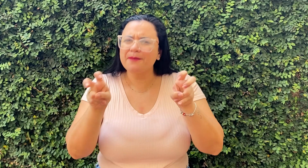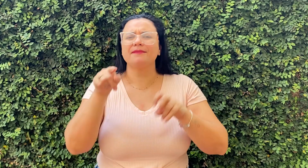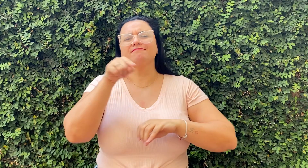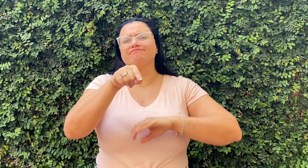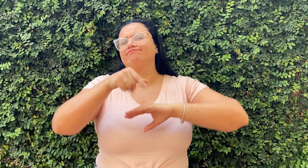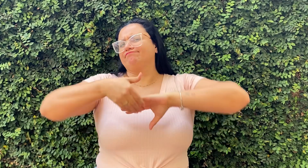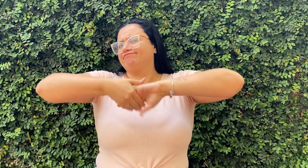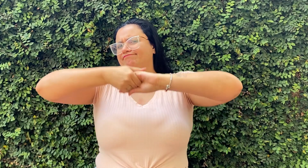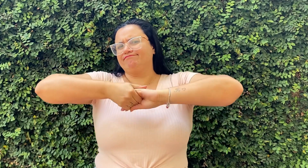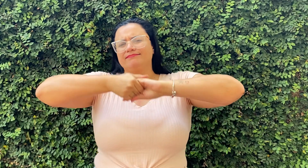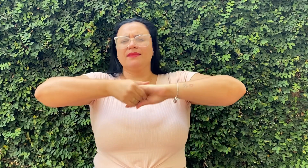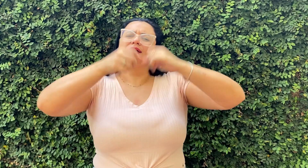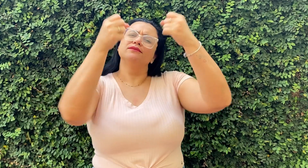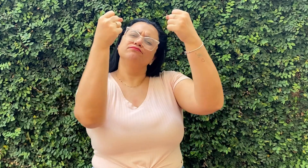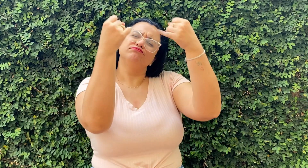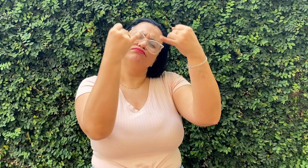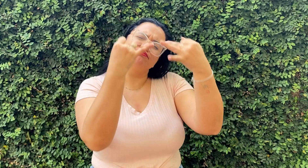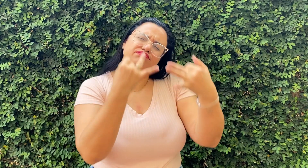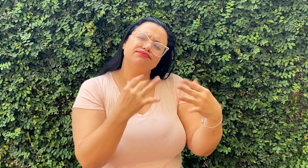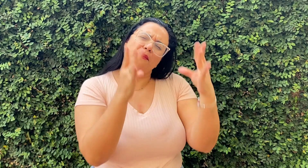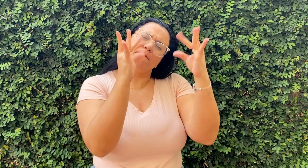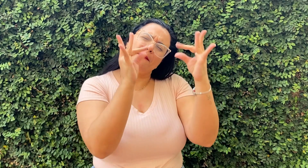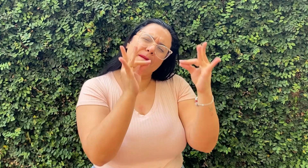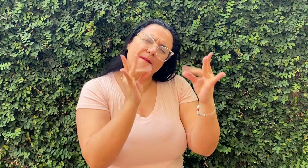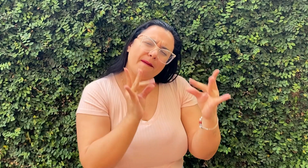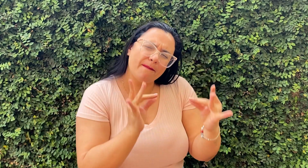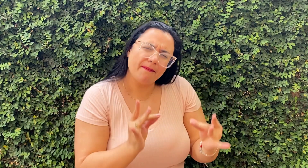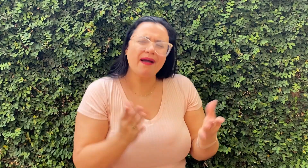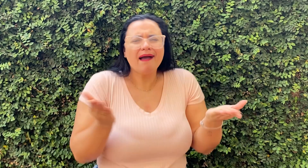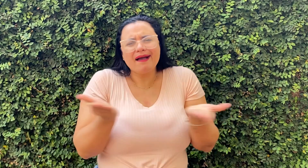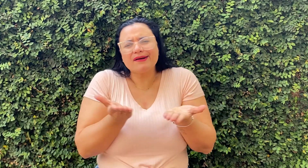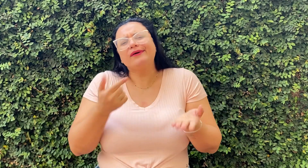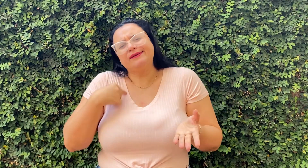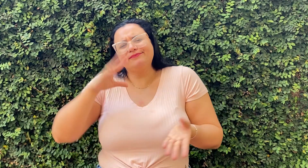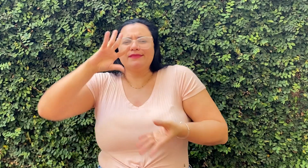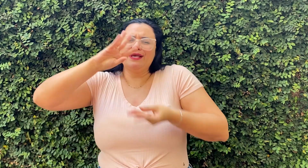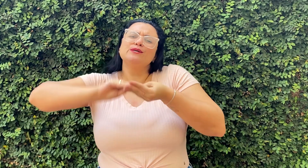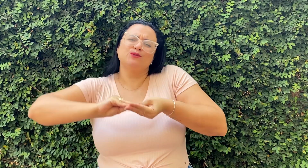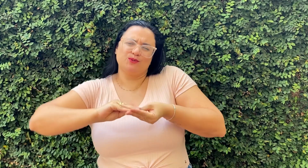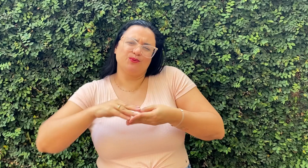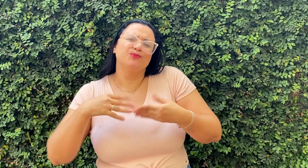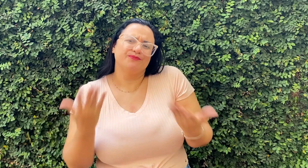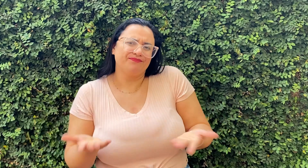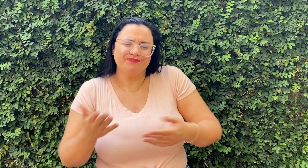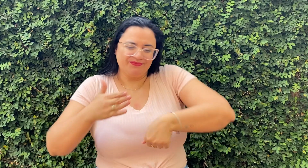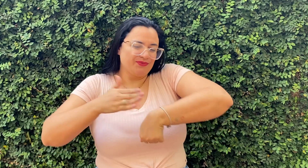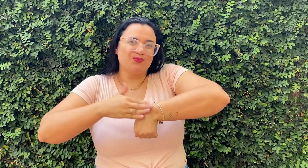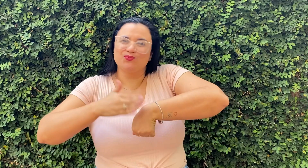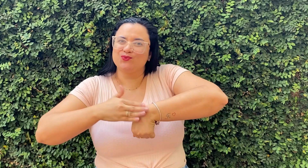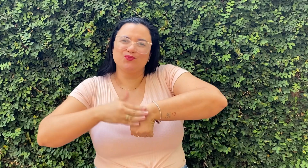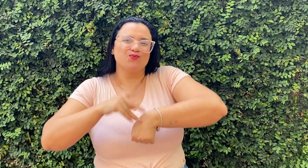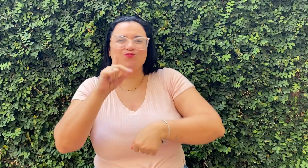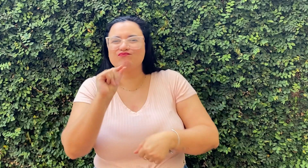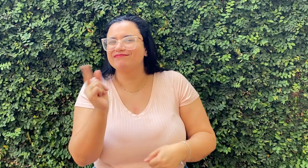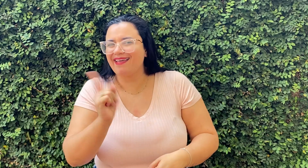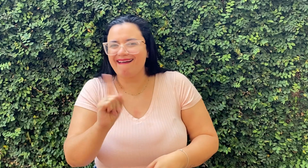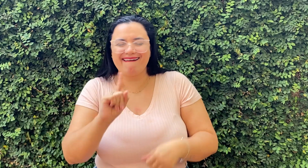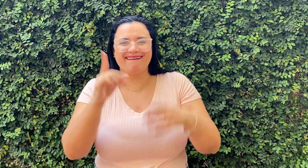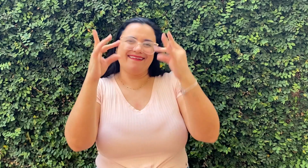específica para saudações, detalhadamente, para que você treine. Agora eu estou passando de forma resumida por causa do nosso